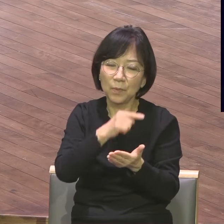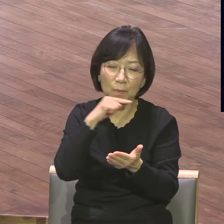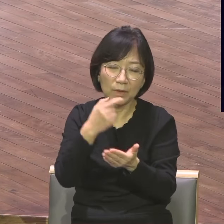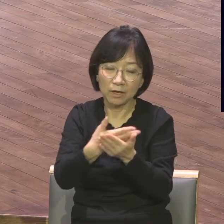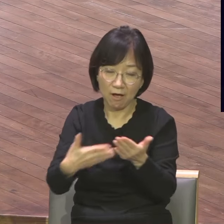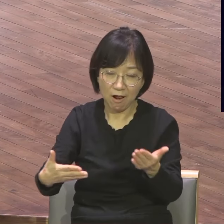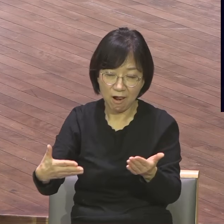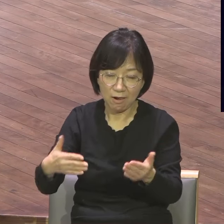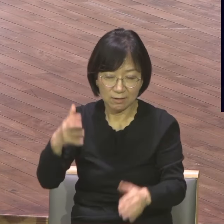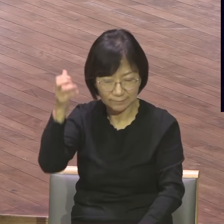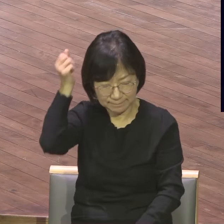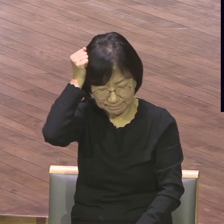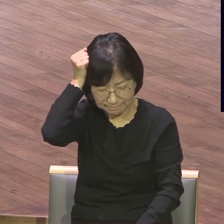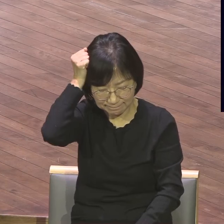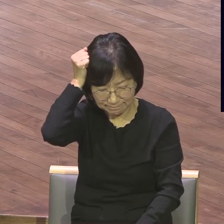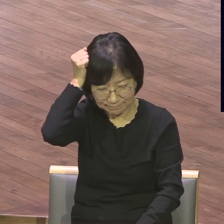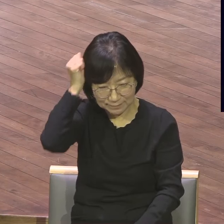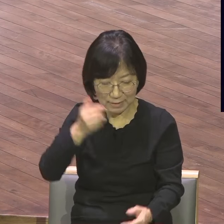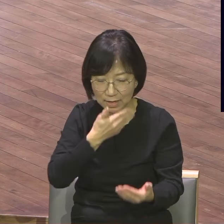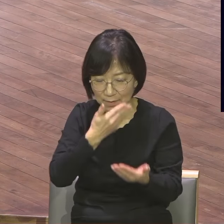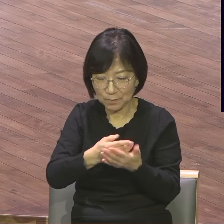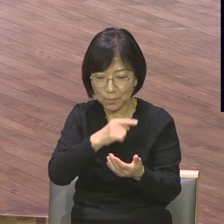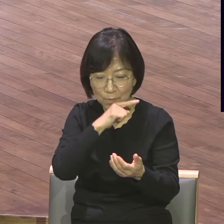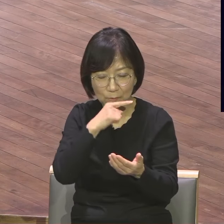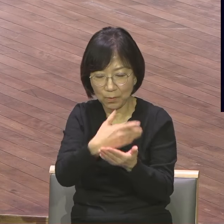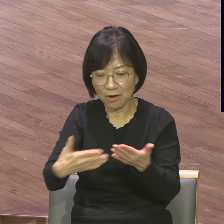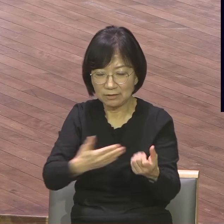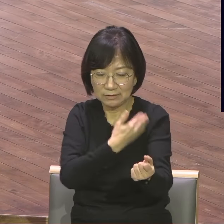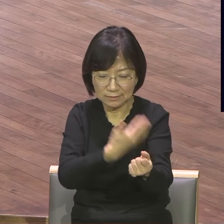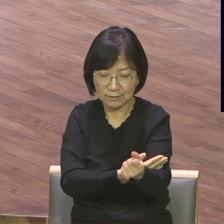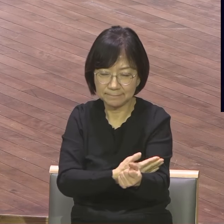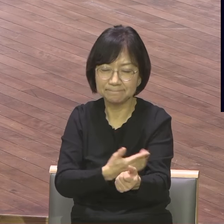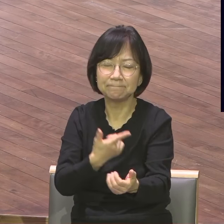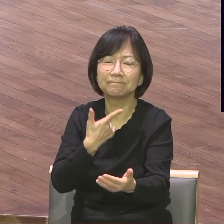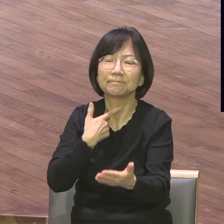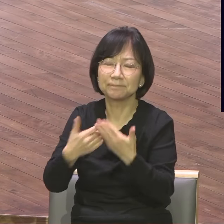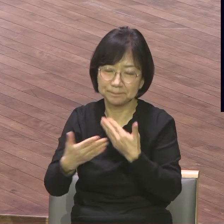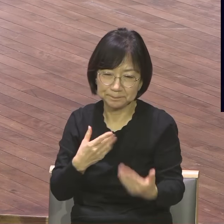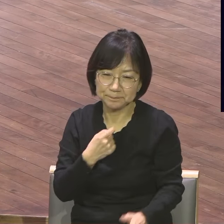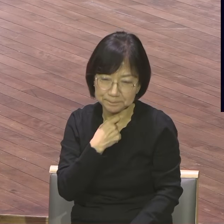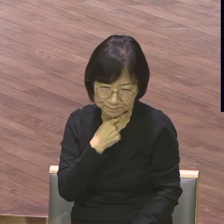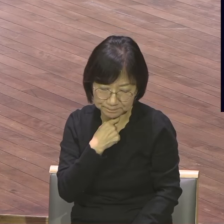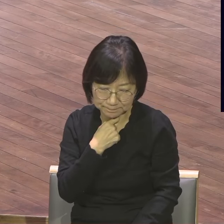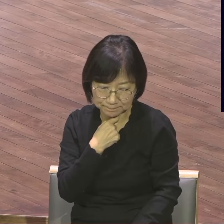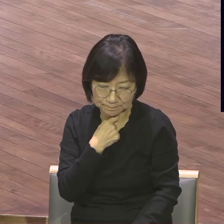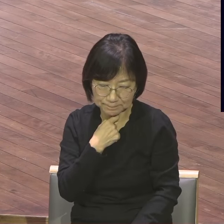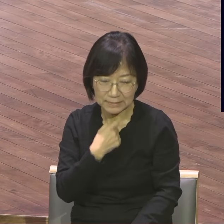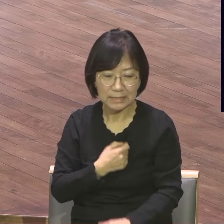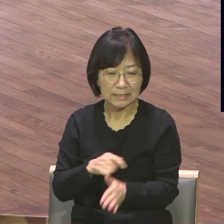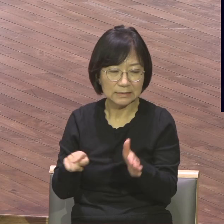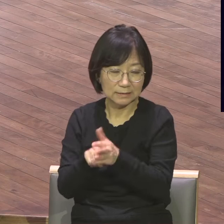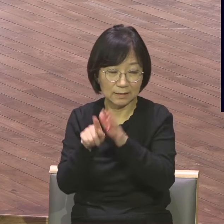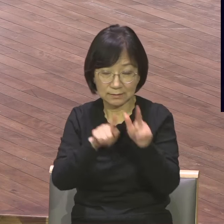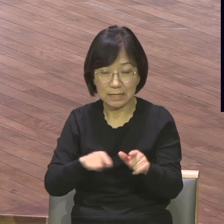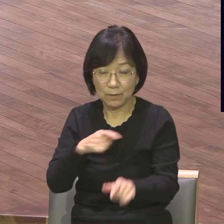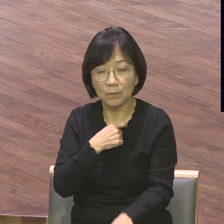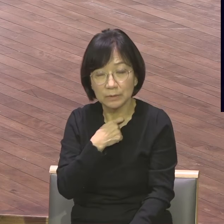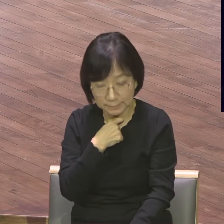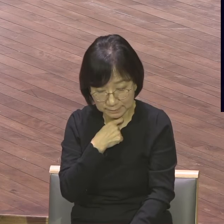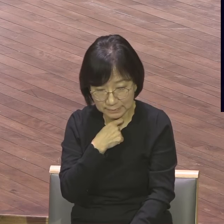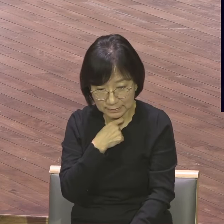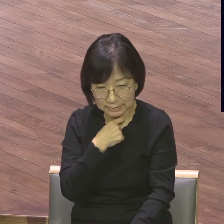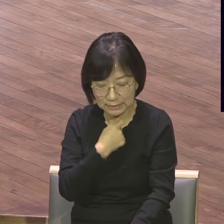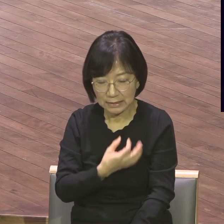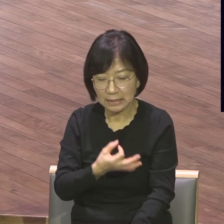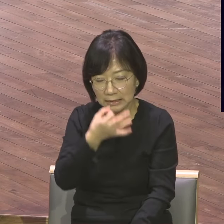동안 보혈의 능력을 체험하겠습니다. 평생 동안 이 자세로 신앙생활을 하겠습니다. 힘들 때마다 괴로울 때마다 어려울